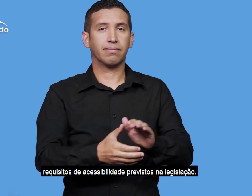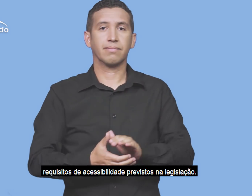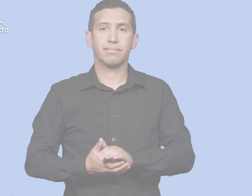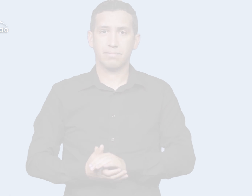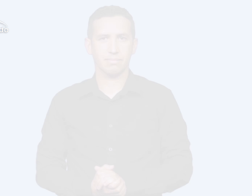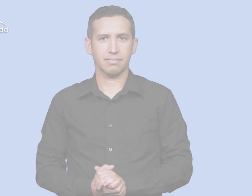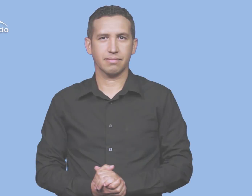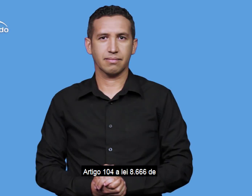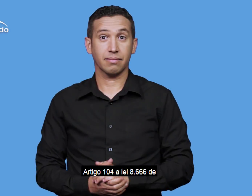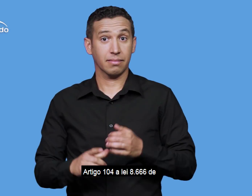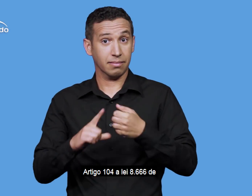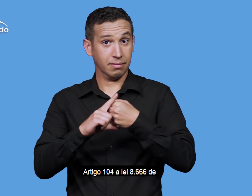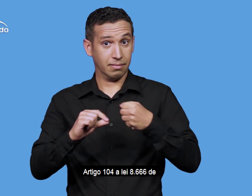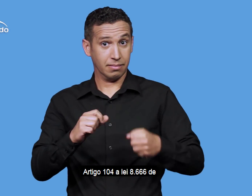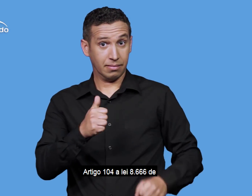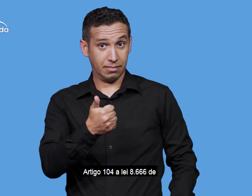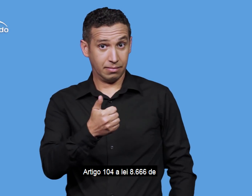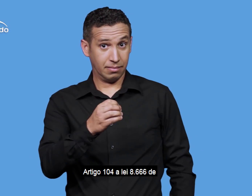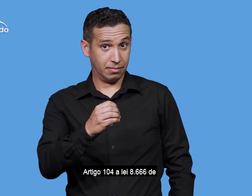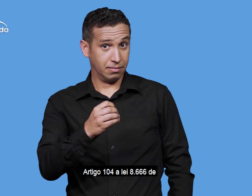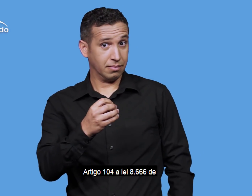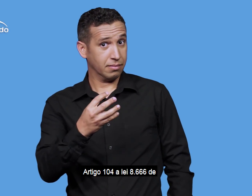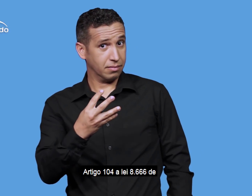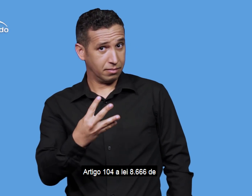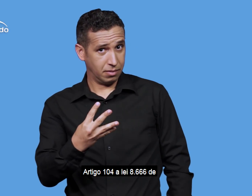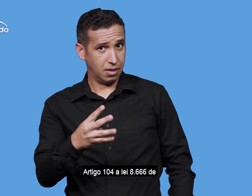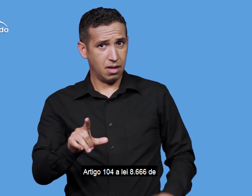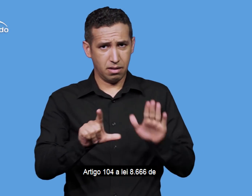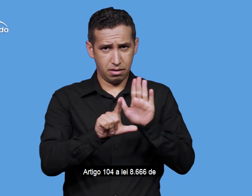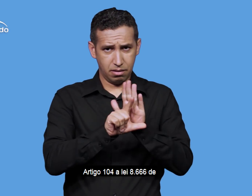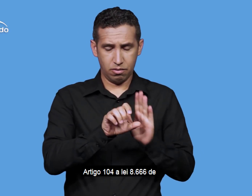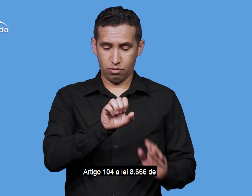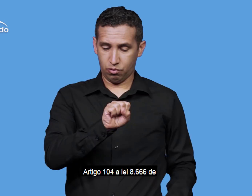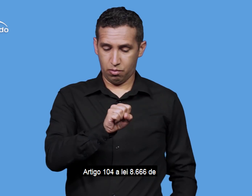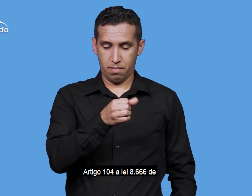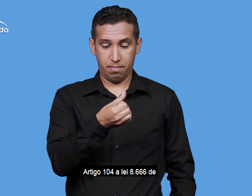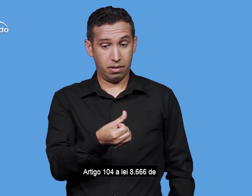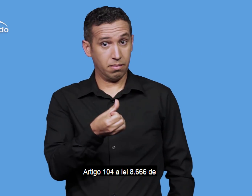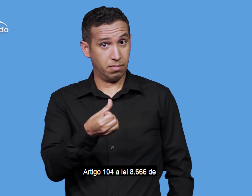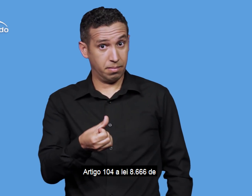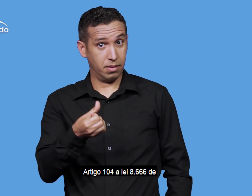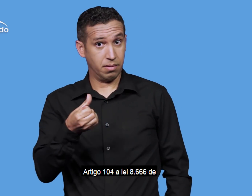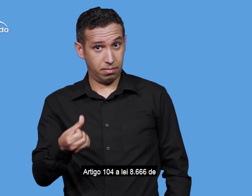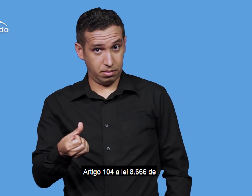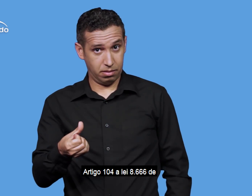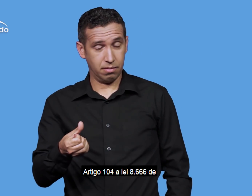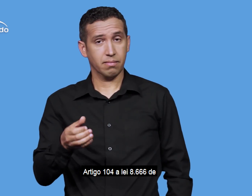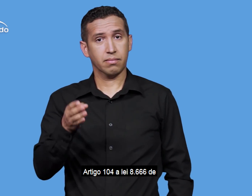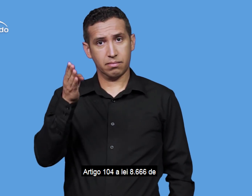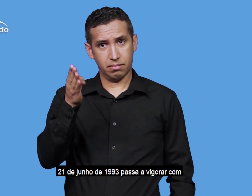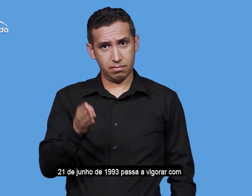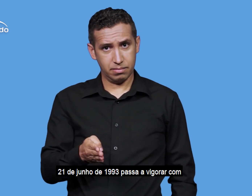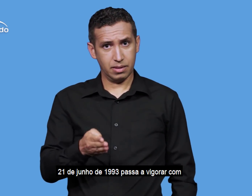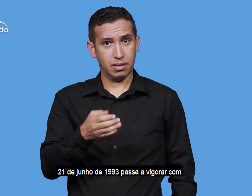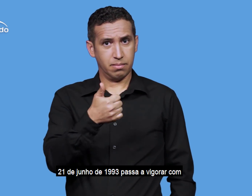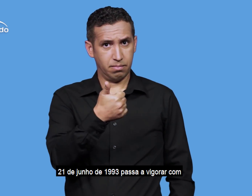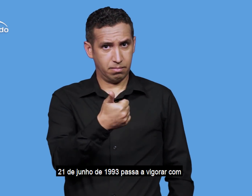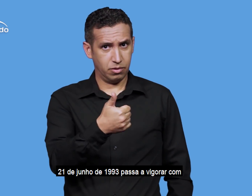artigo 104 a lei 8.666 de 21 de junho de